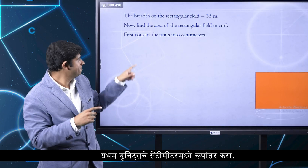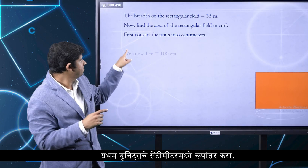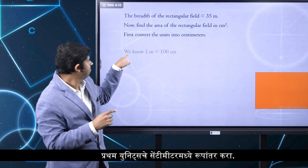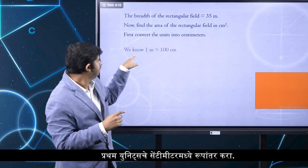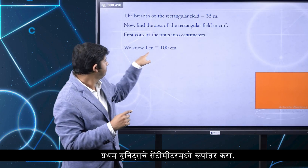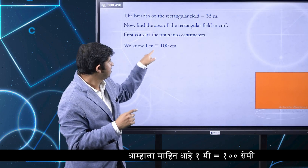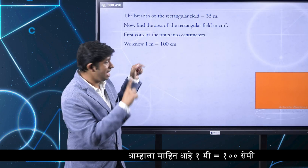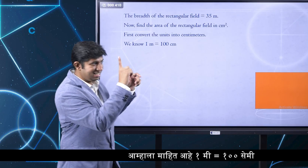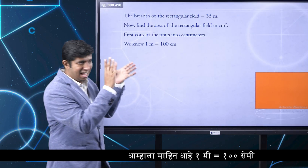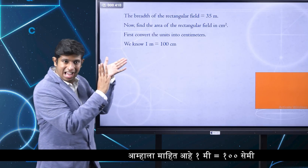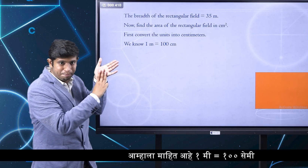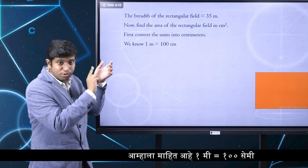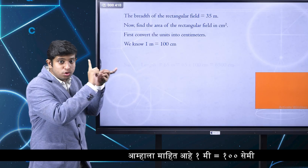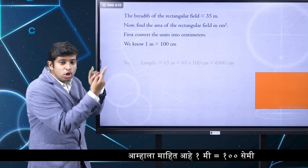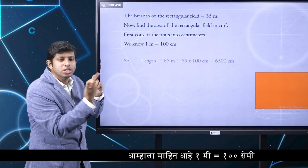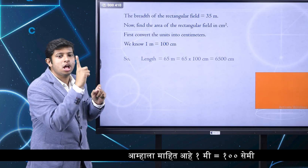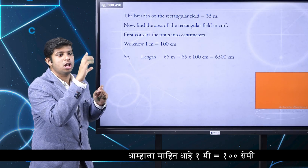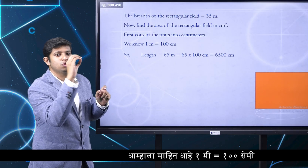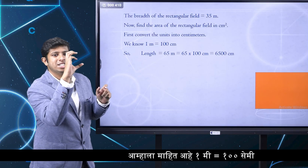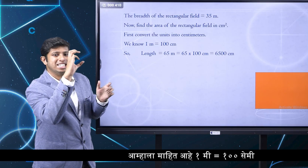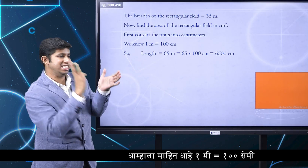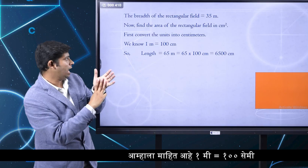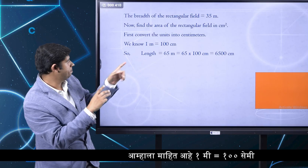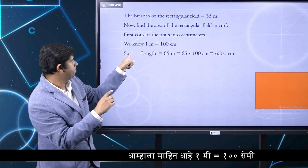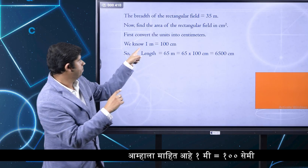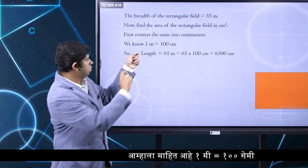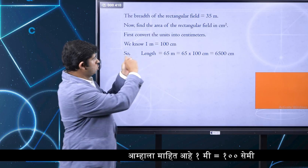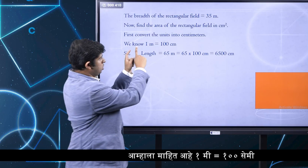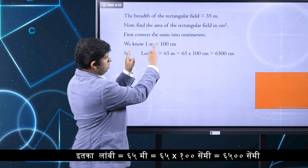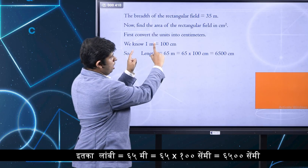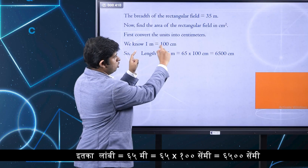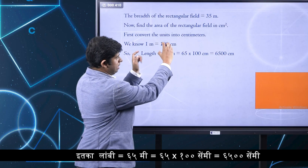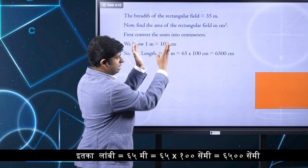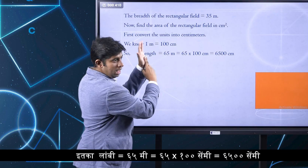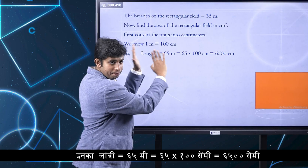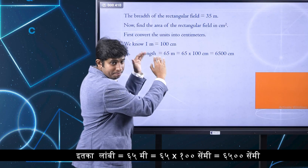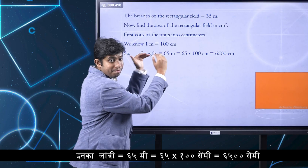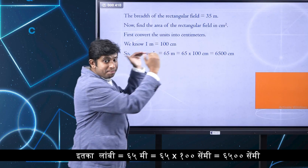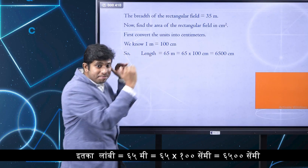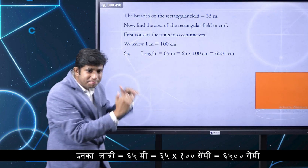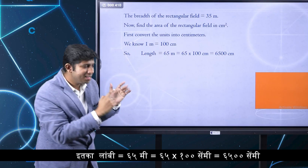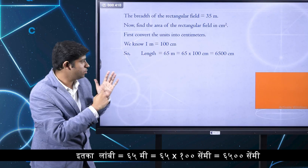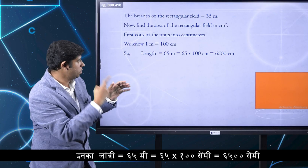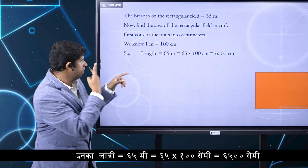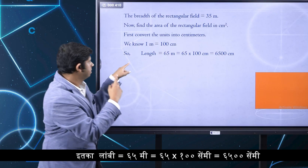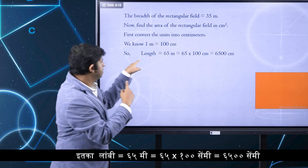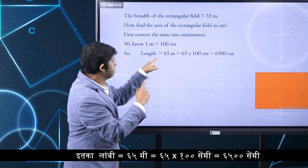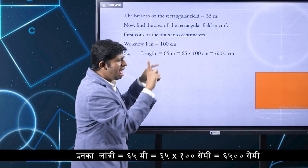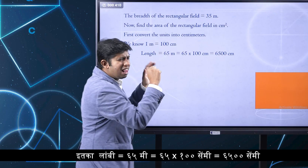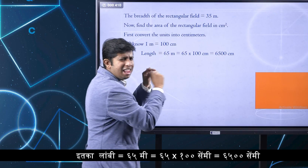करा. आम्हाला माहित आहे 1 मीटर इज इक्वल टू 100 सेंटीमीटर इतका. लांबी 65